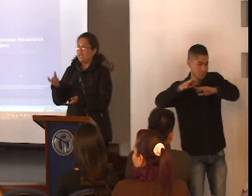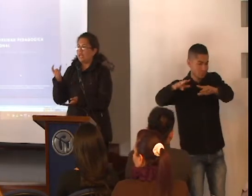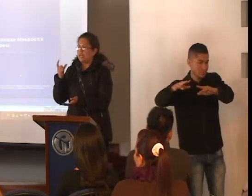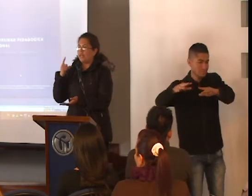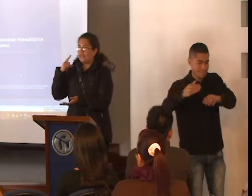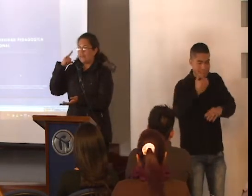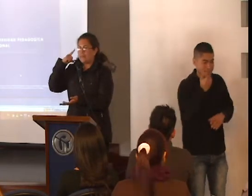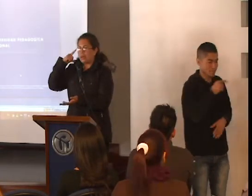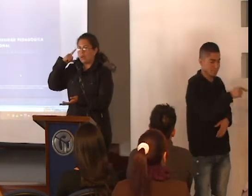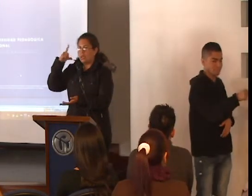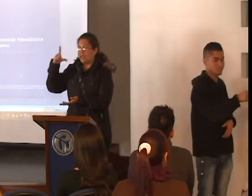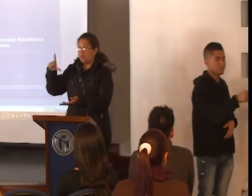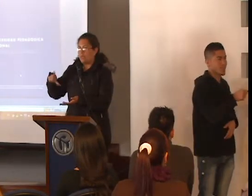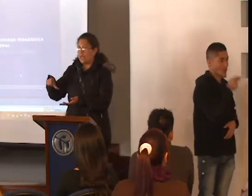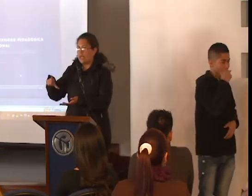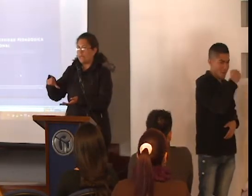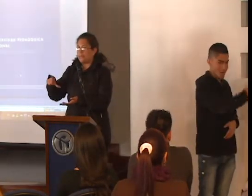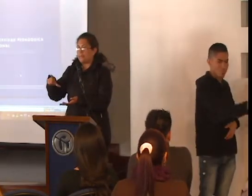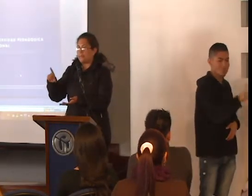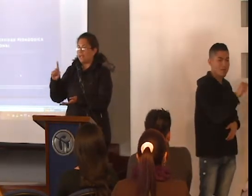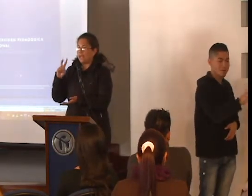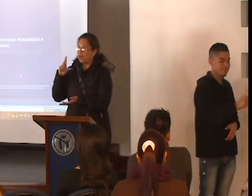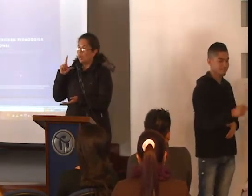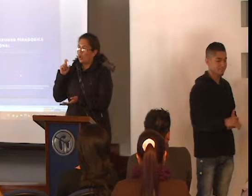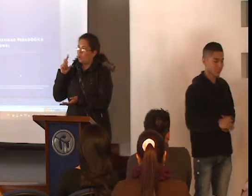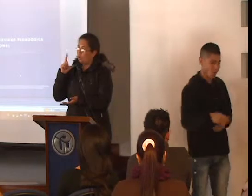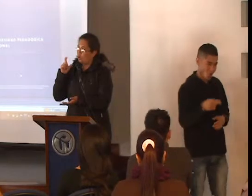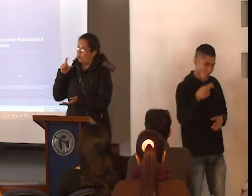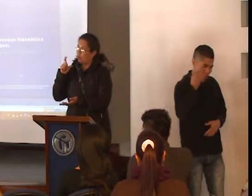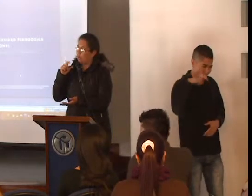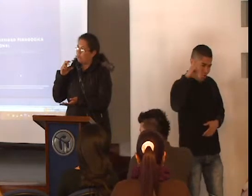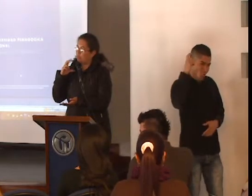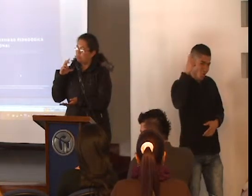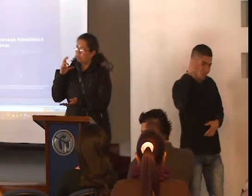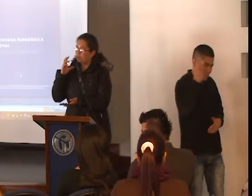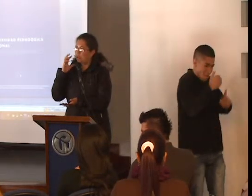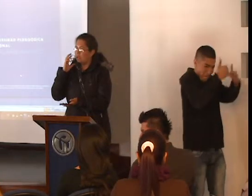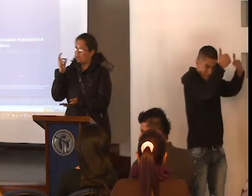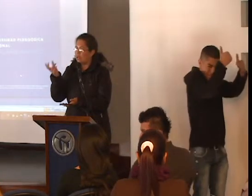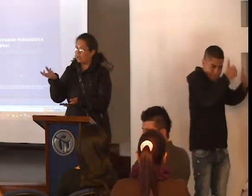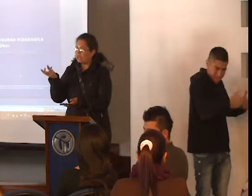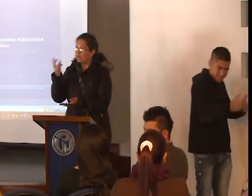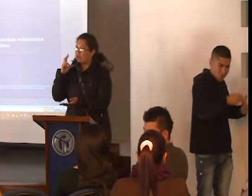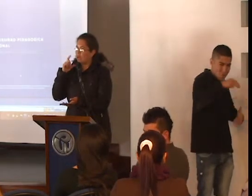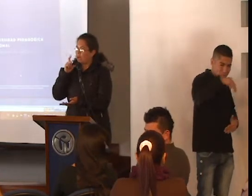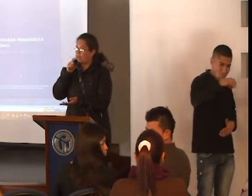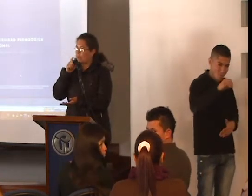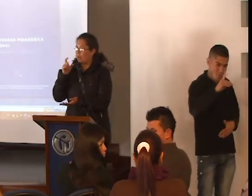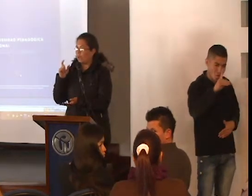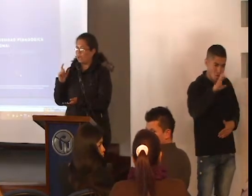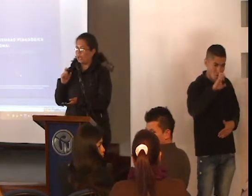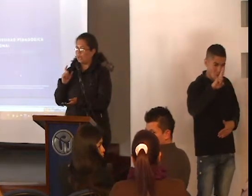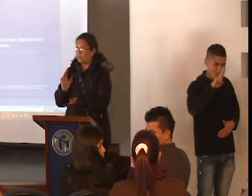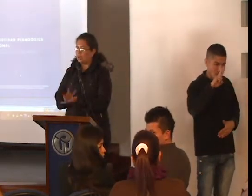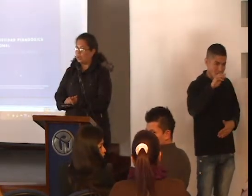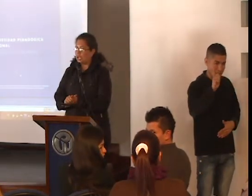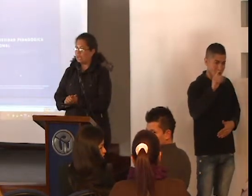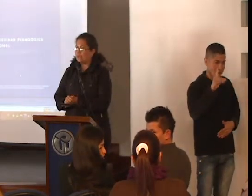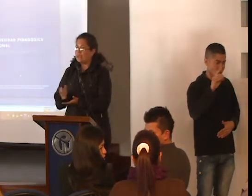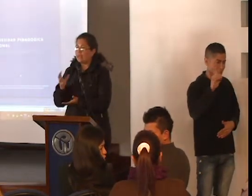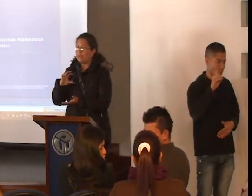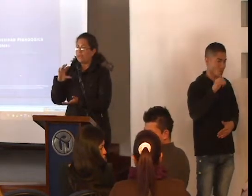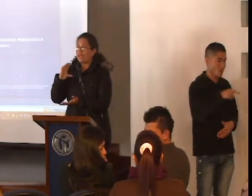que tiene deficiencia cognitiva moderada. Él no tenía contacto visual y tampoco